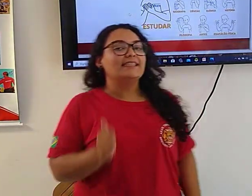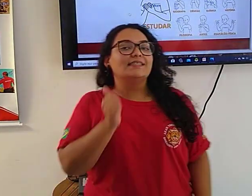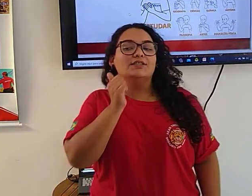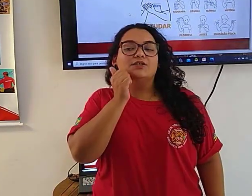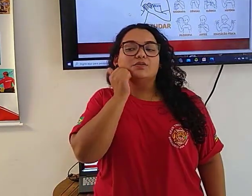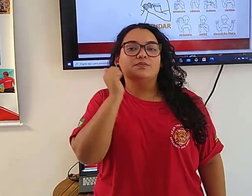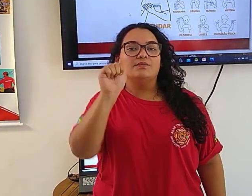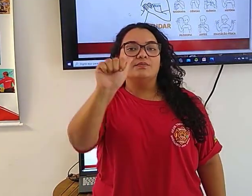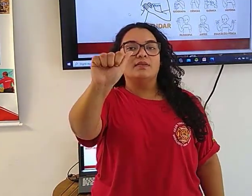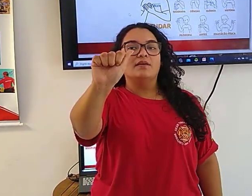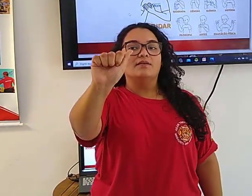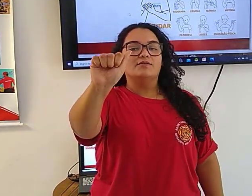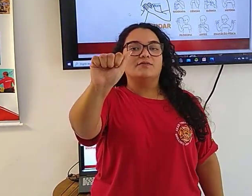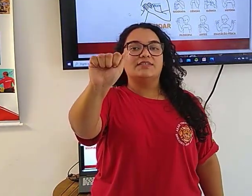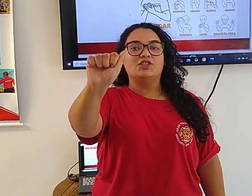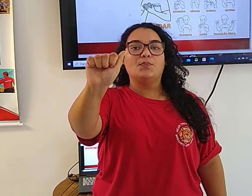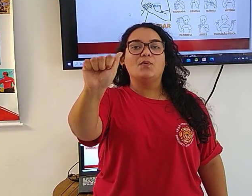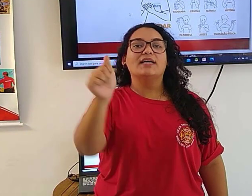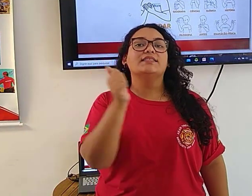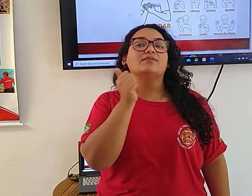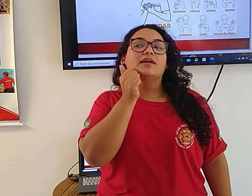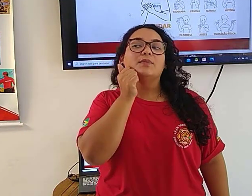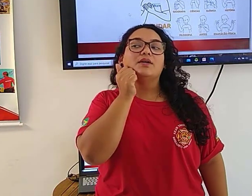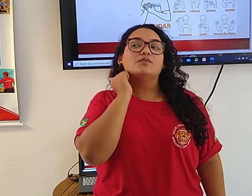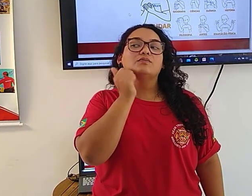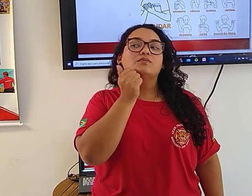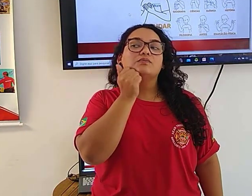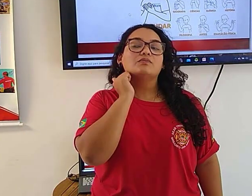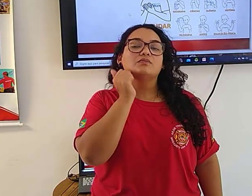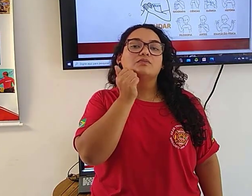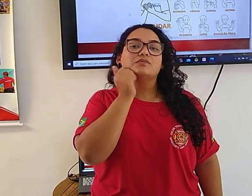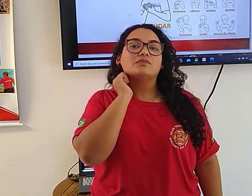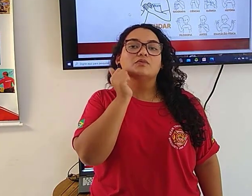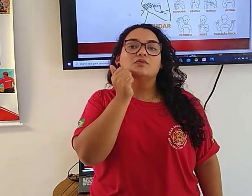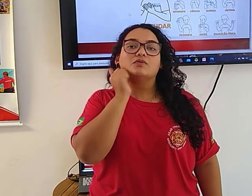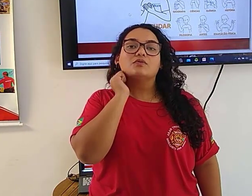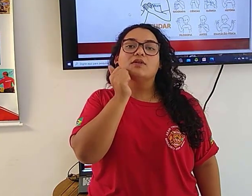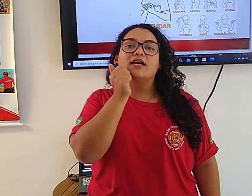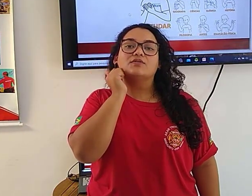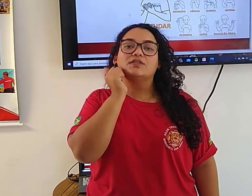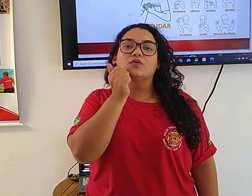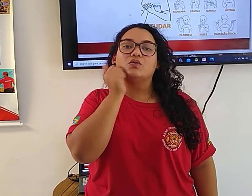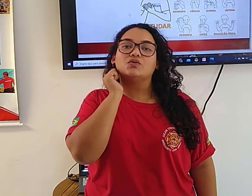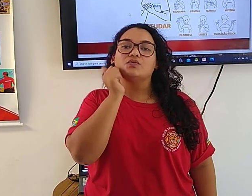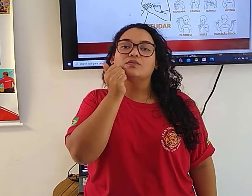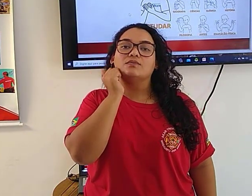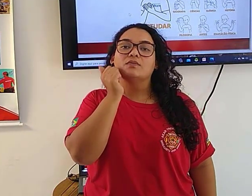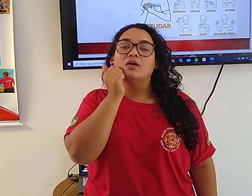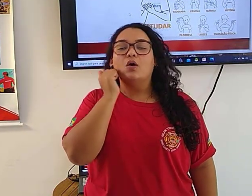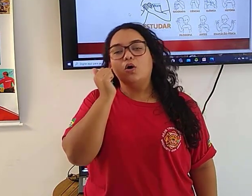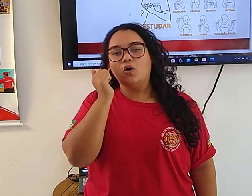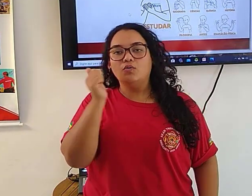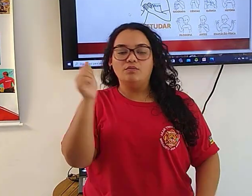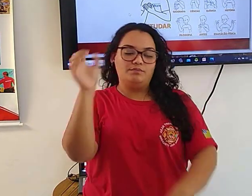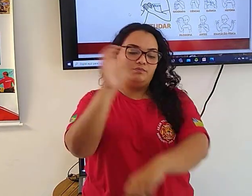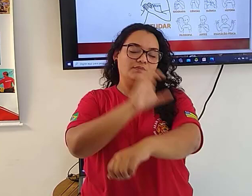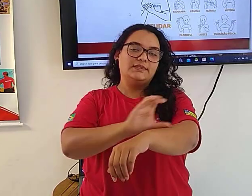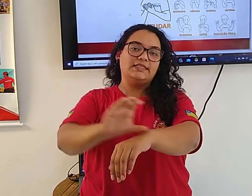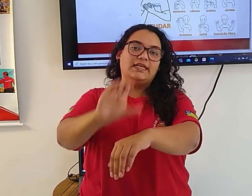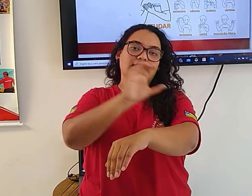Ciências. Você vai fazer tipo o Azinho na mão, do lado do seu rosto. Ou